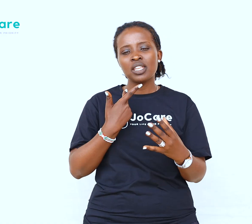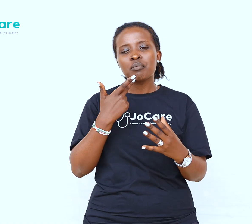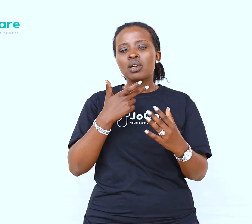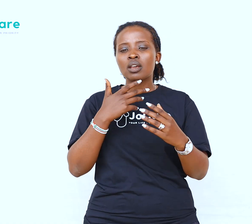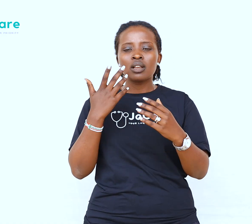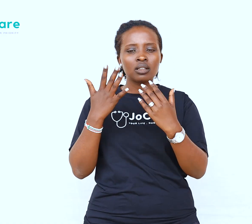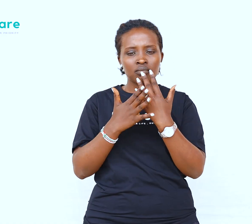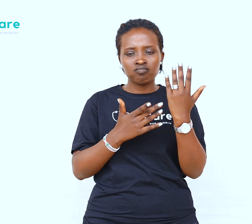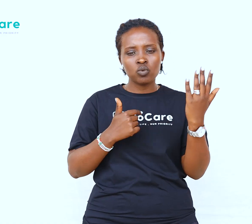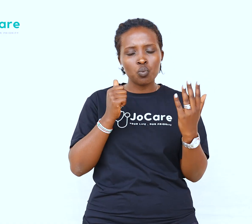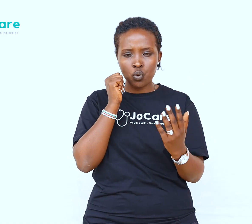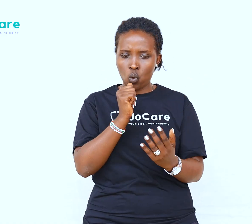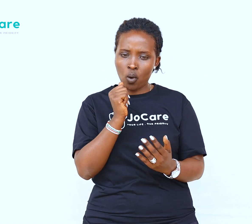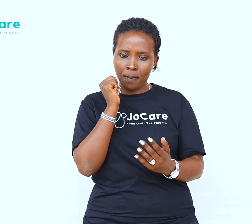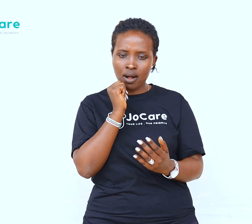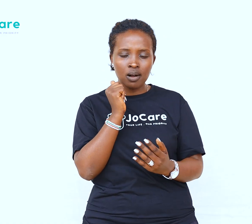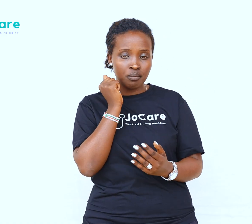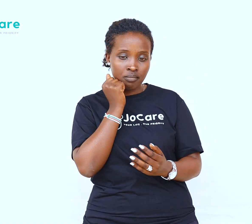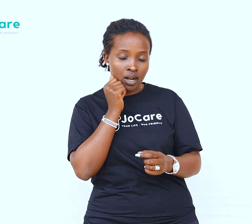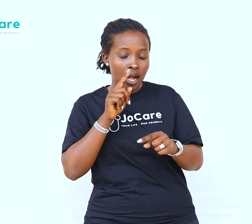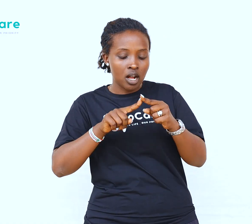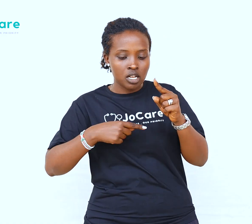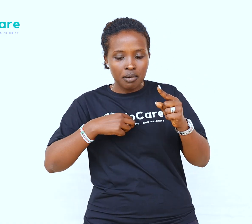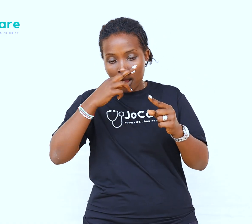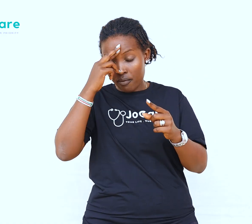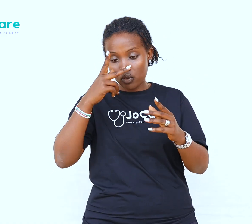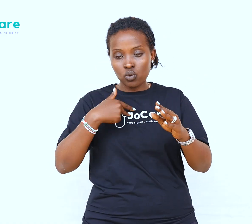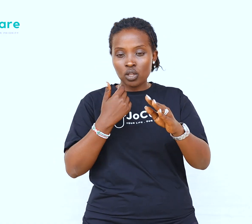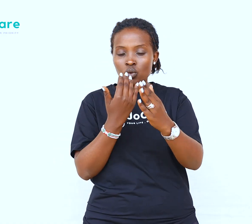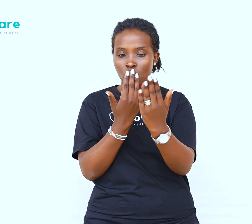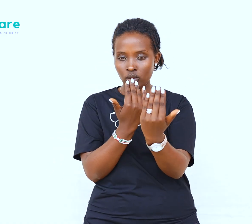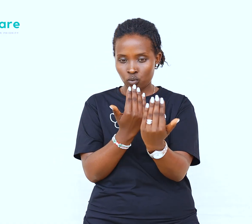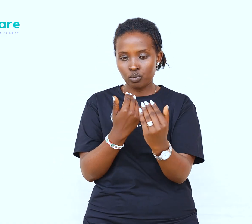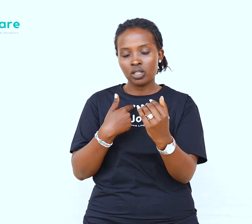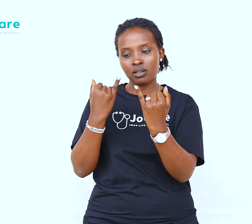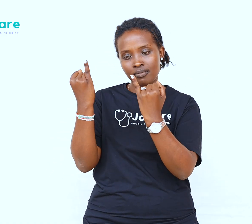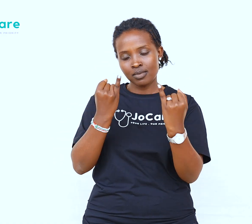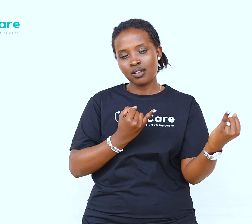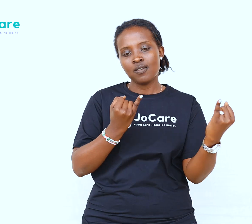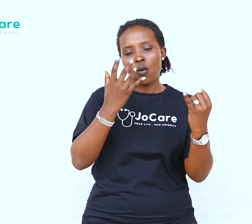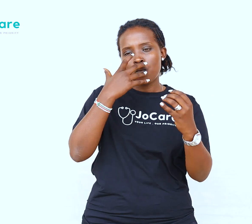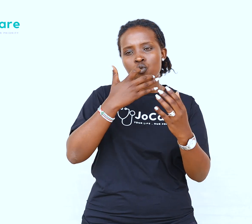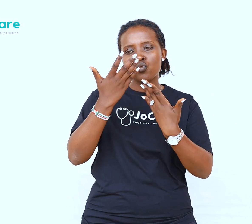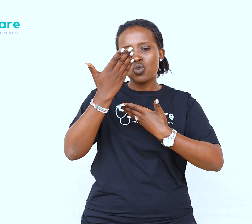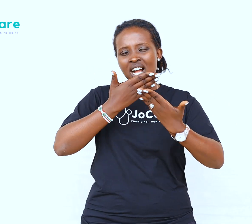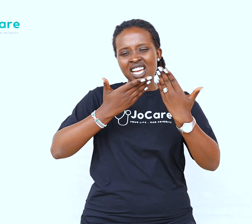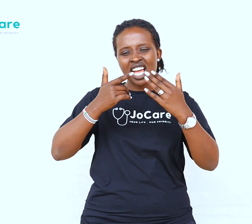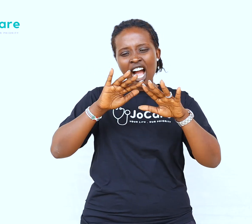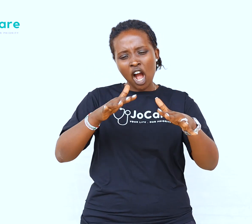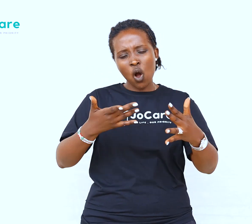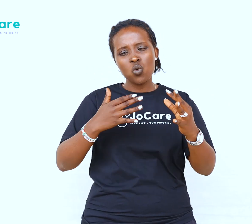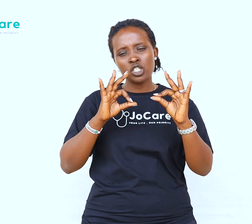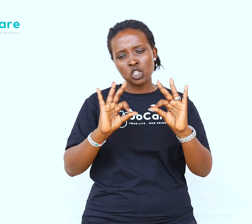n'imihango. Niyo mpamvu twatumiye umutumirwa uri buze kutuganiriza ese isuku mu mihango ikorwa